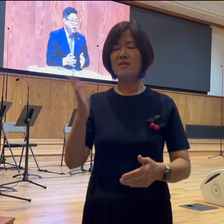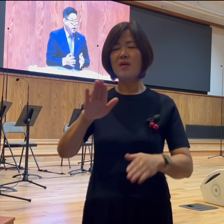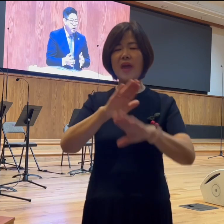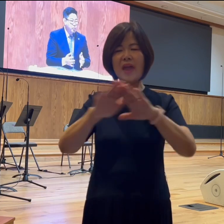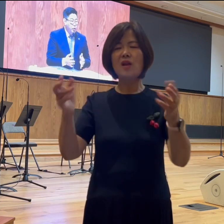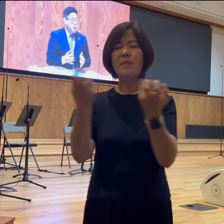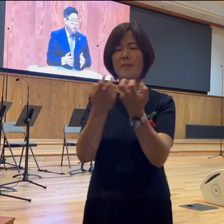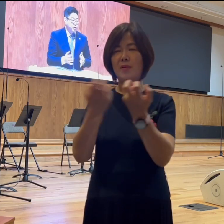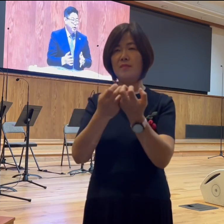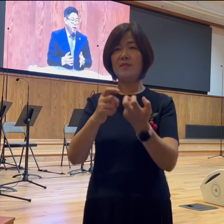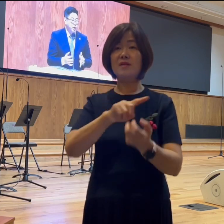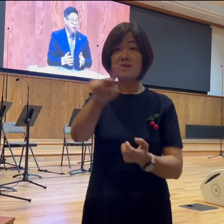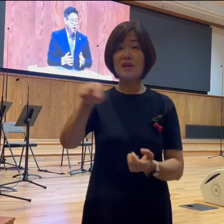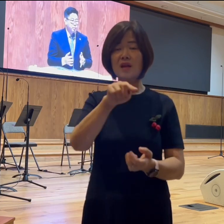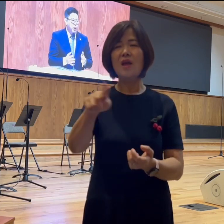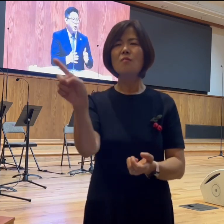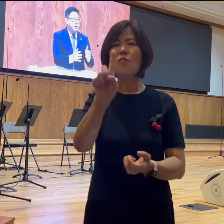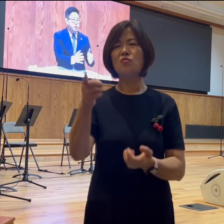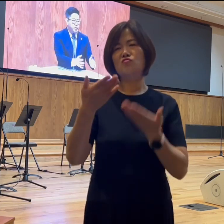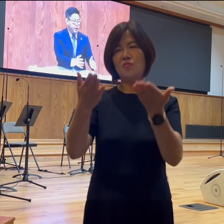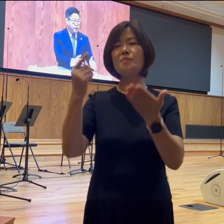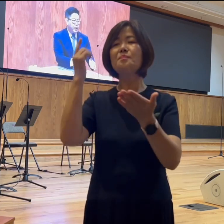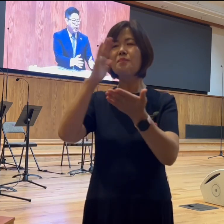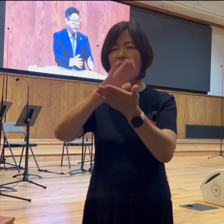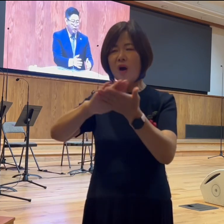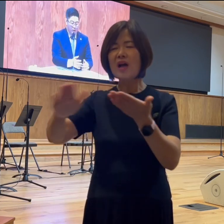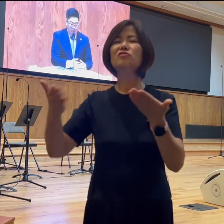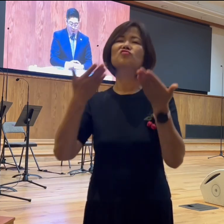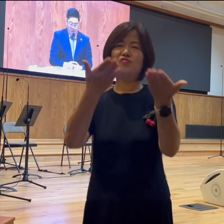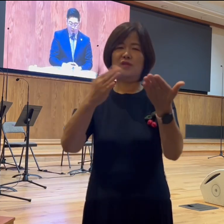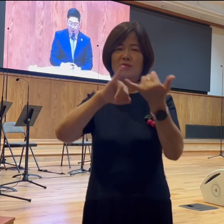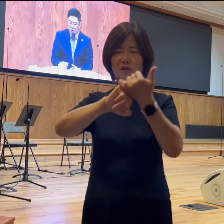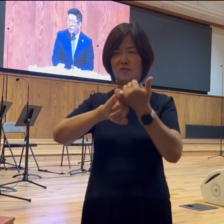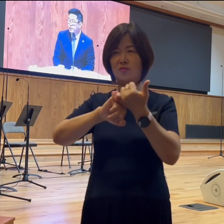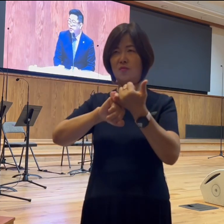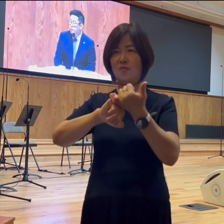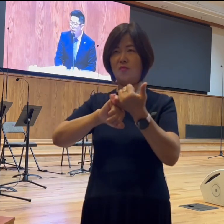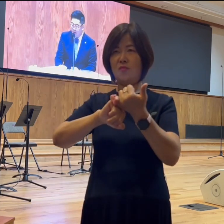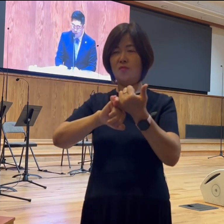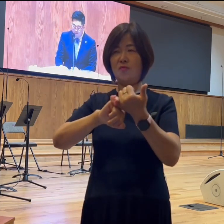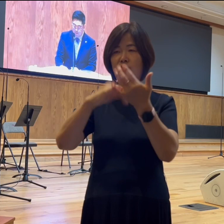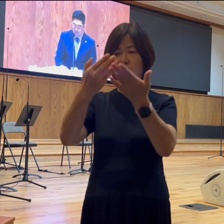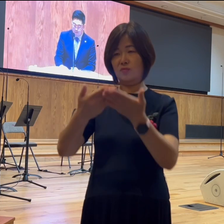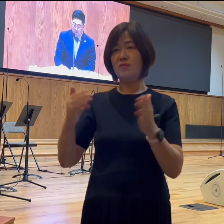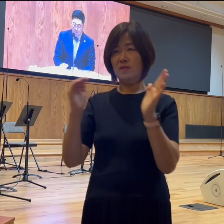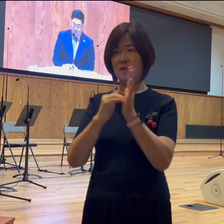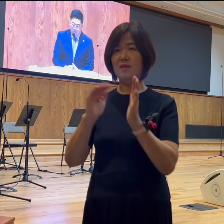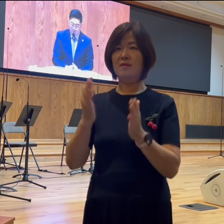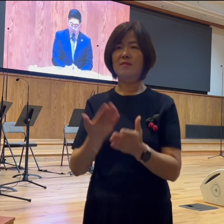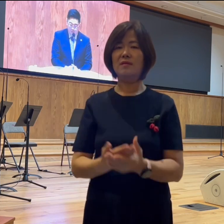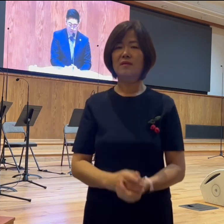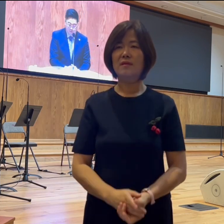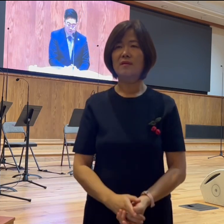그들에게 무엇을 주시겠다? 평안을 주시겠다 약속하시는 겁니다.